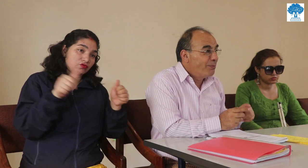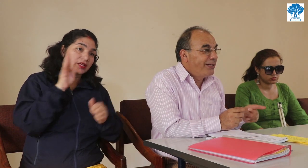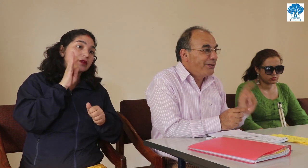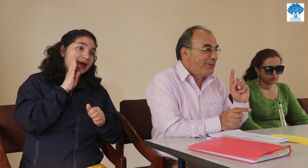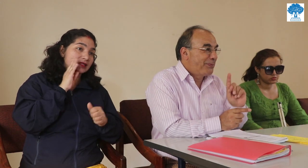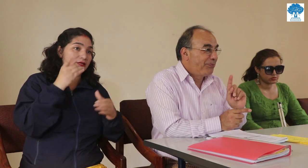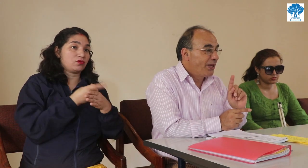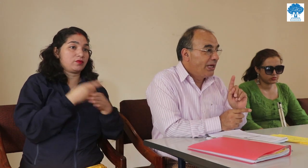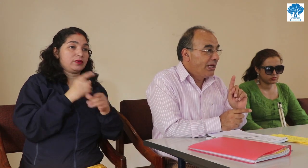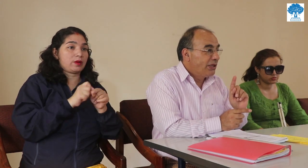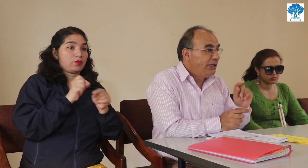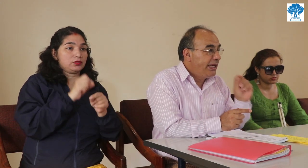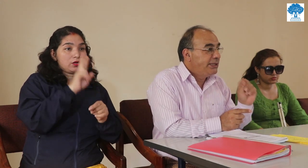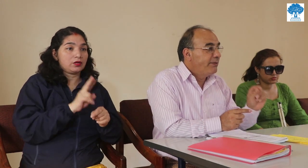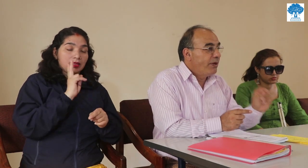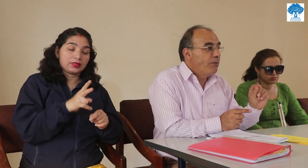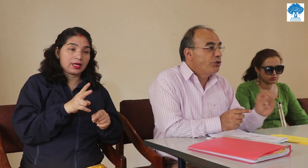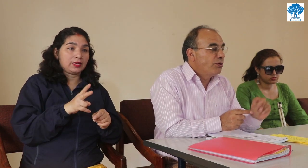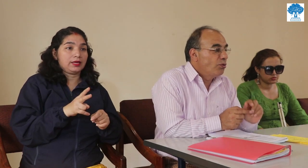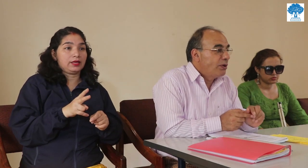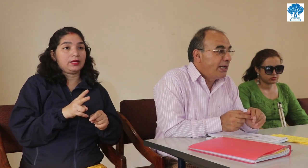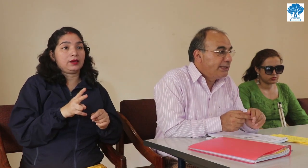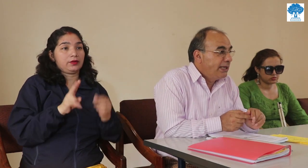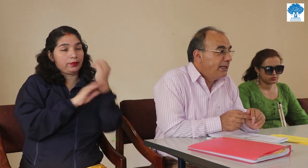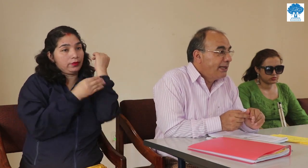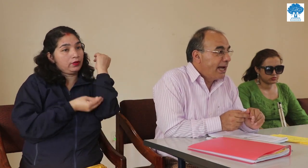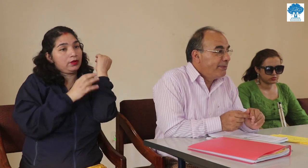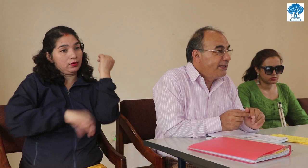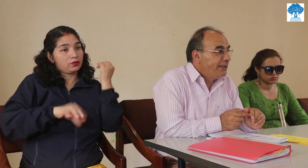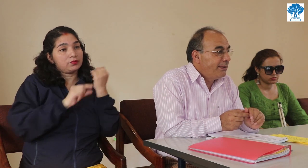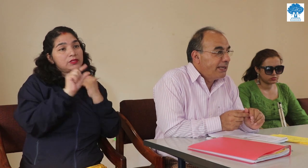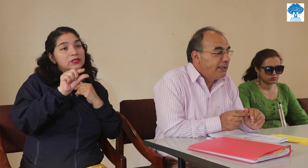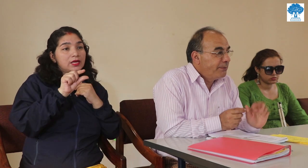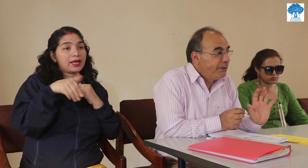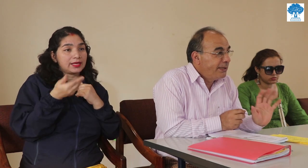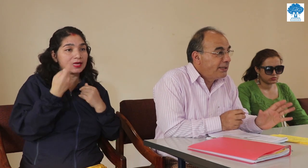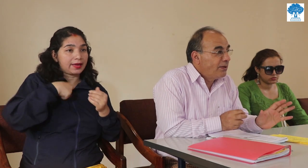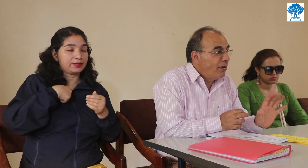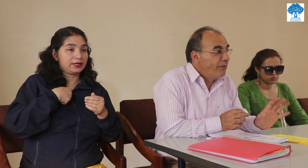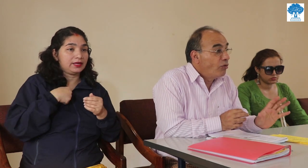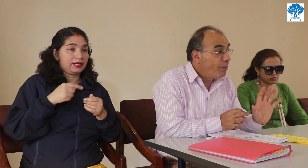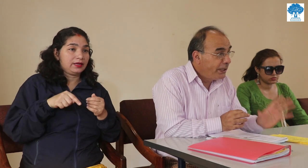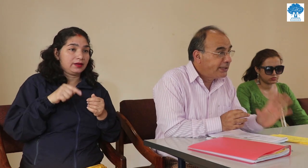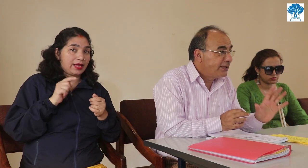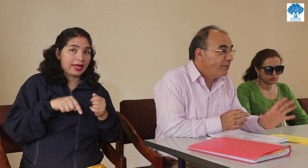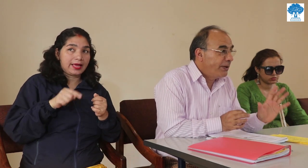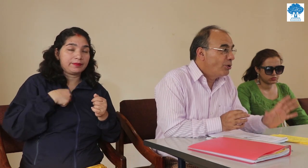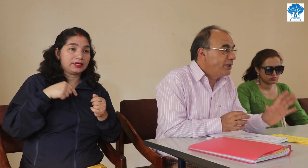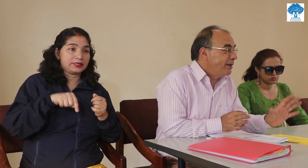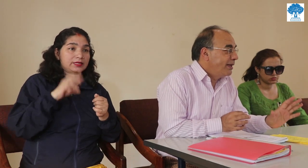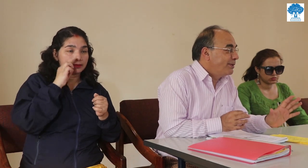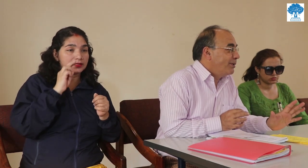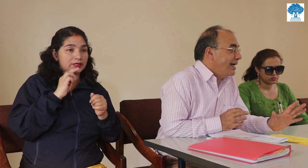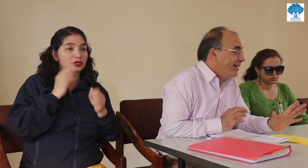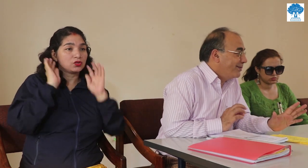चाहिँ बन्ने गर्छ र यही सेफ एबोर्सनको कुरालाई चाहिँ हामीले त्यति बेला चाहिँ प्रिभेन्सन अफ कम्प्लिकेसन्स अफ